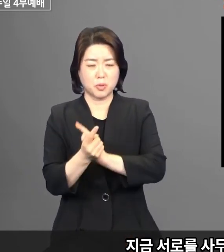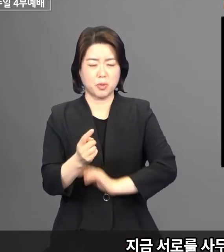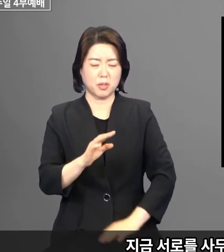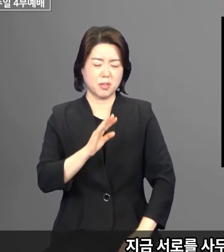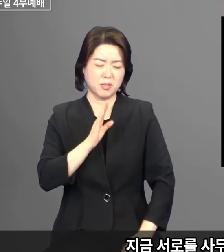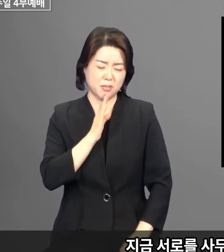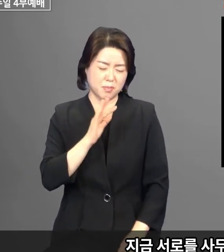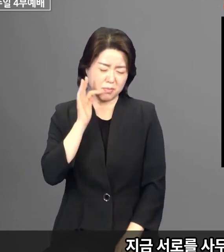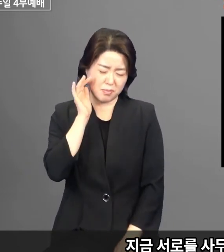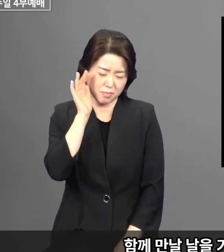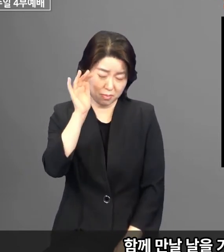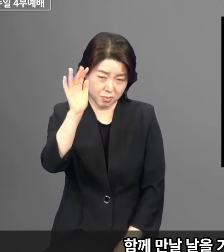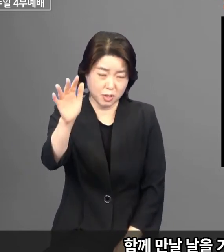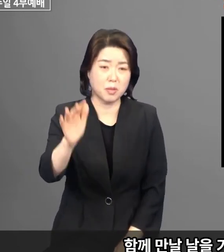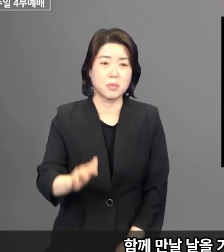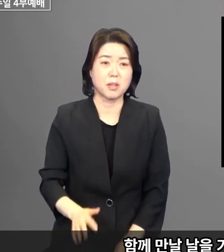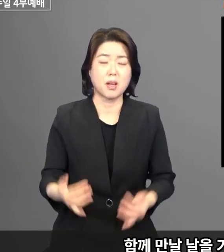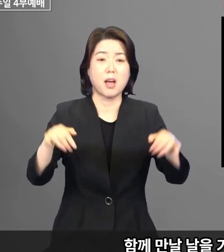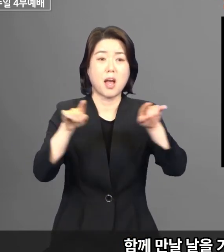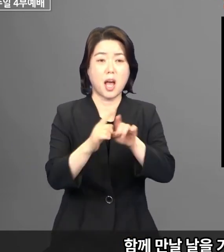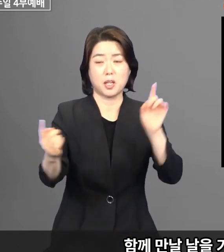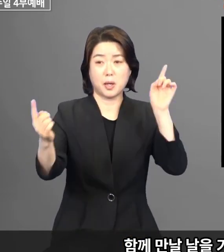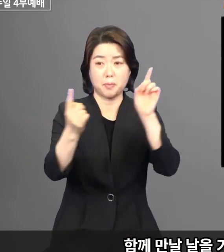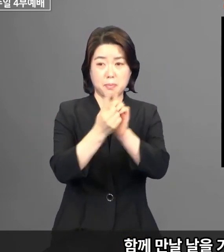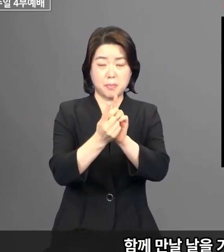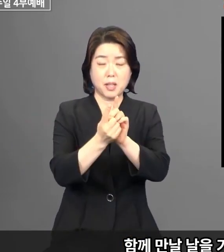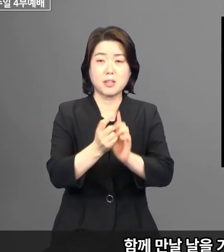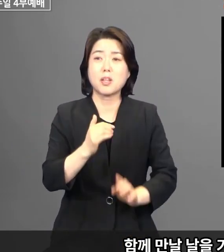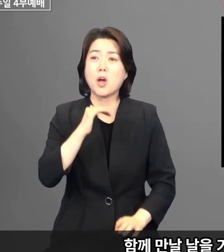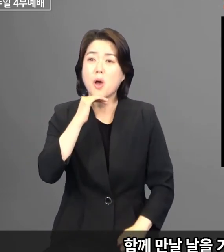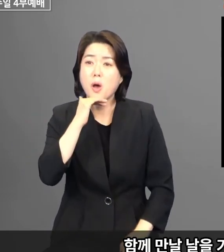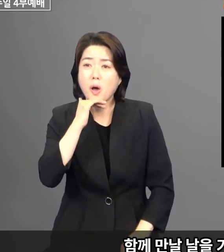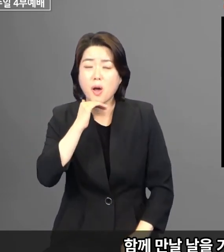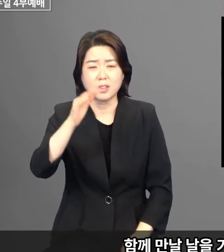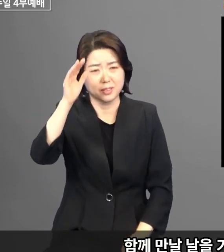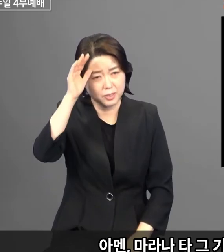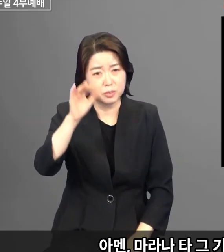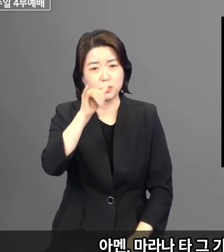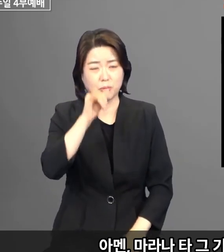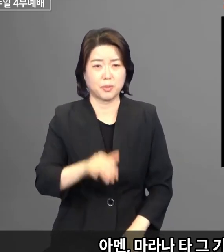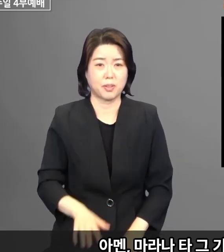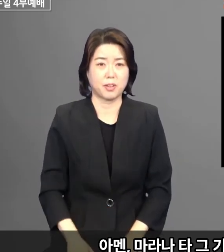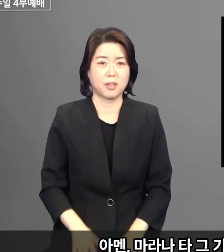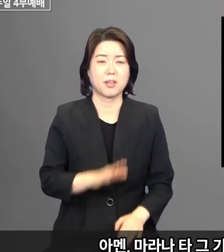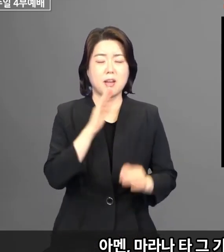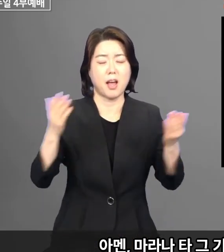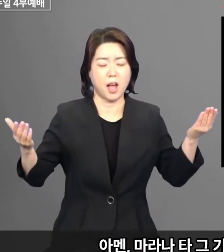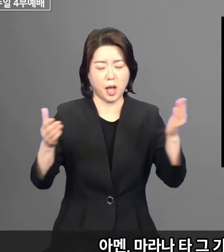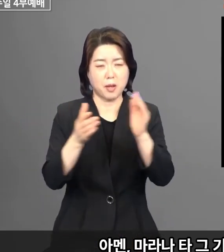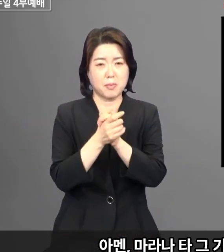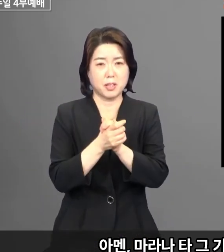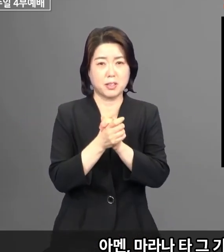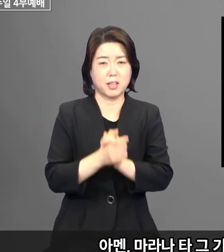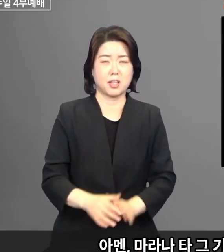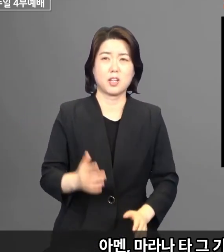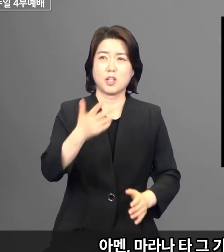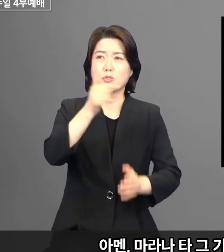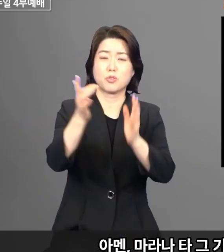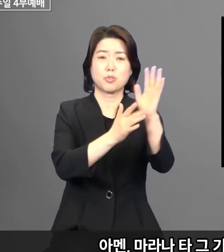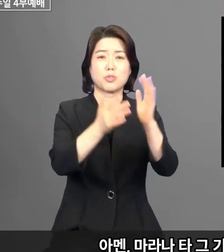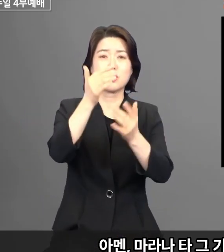사무치게 그리워하며 함께 만날 날을 기대하고 있습니다. 아멘.